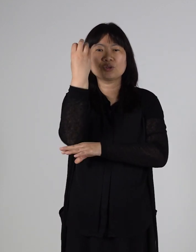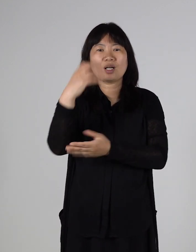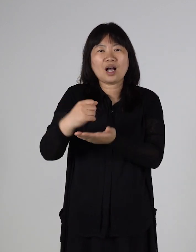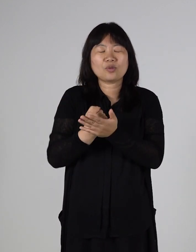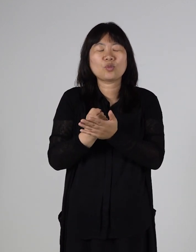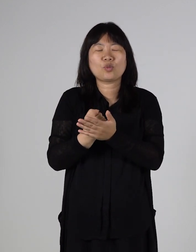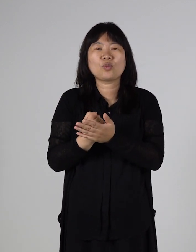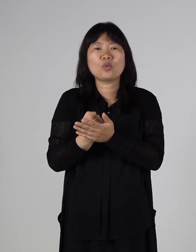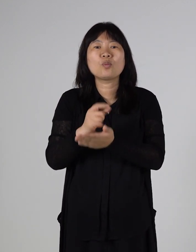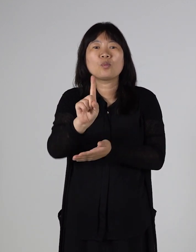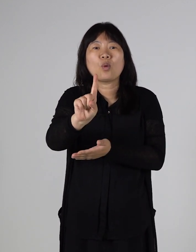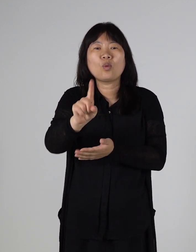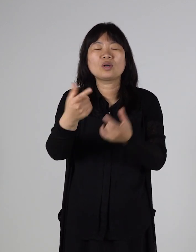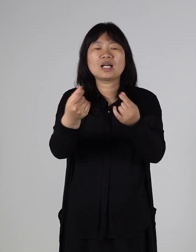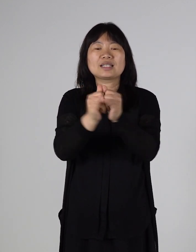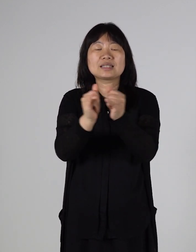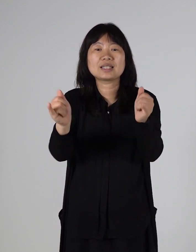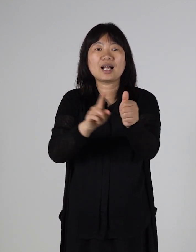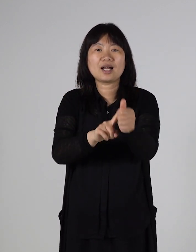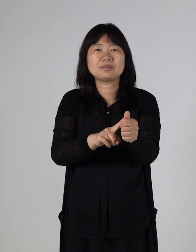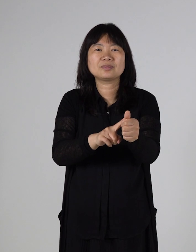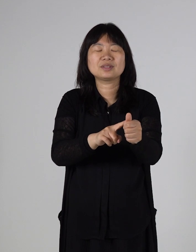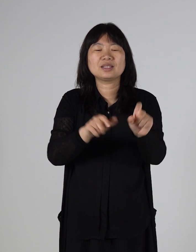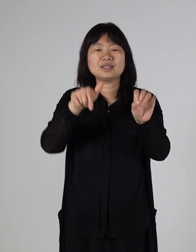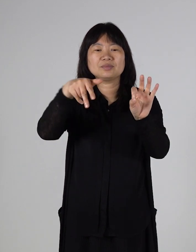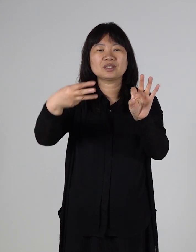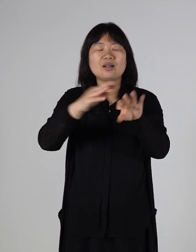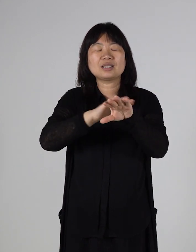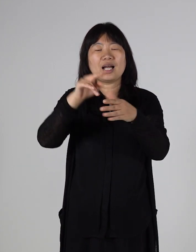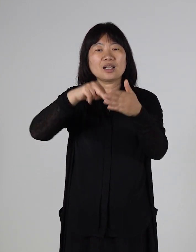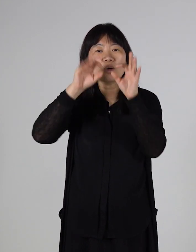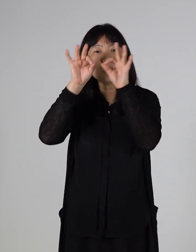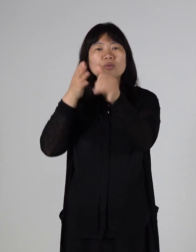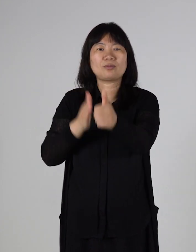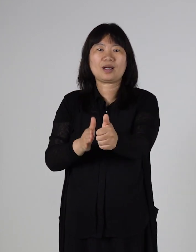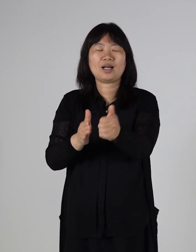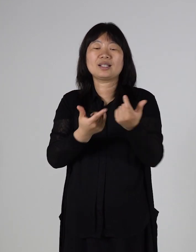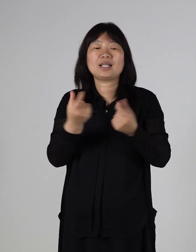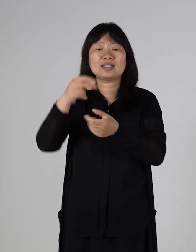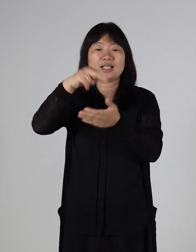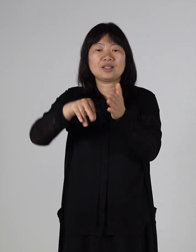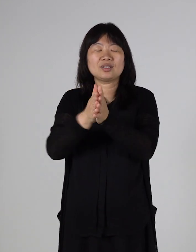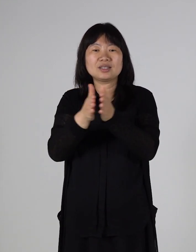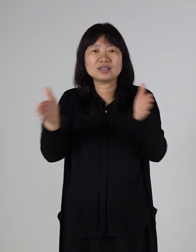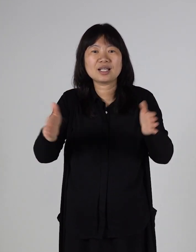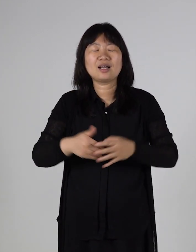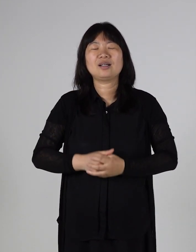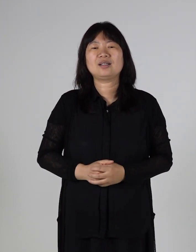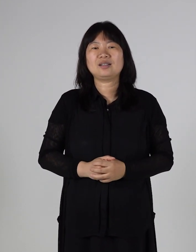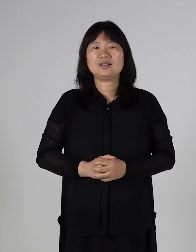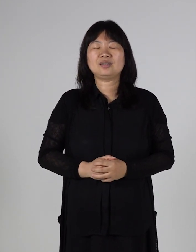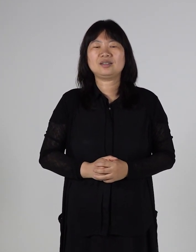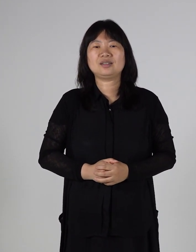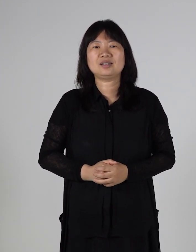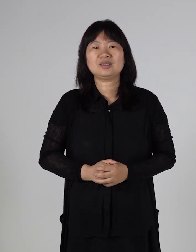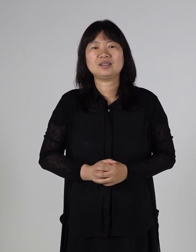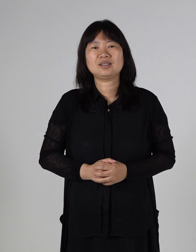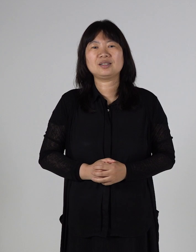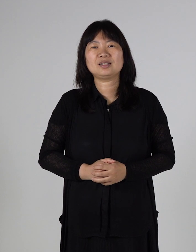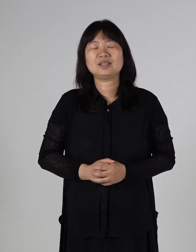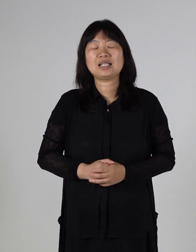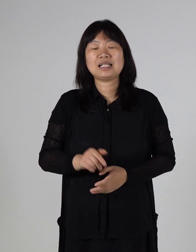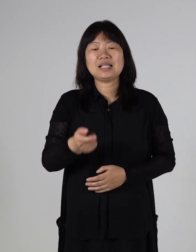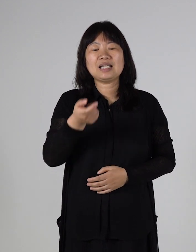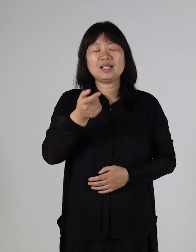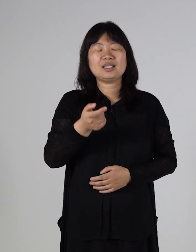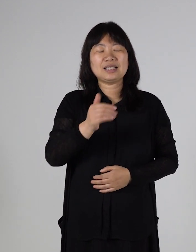어떻게 여기죠? 그런 자들을 10절을 잘 보세요. 다 같이 읽겠습니다. 시작. 삼가 이